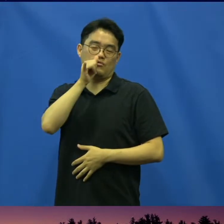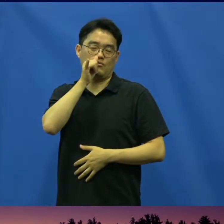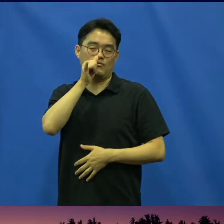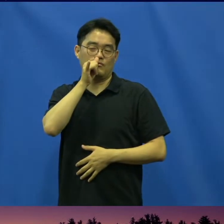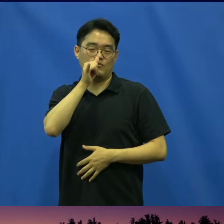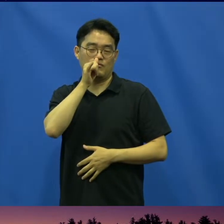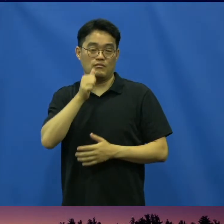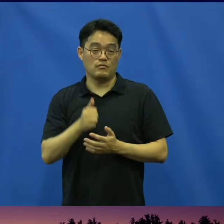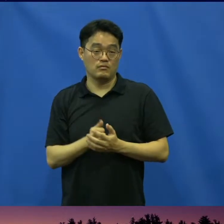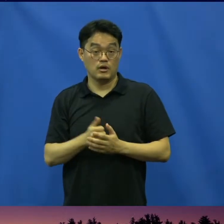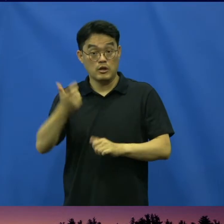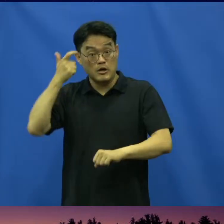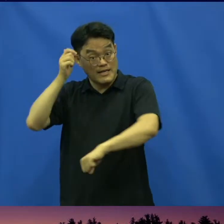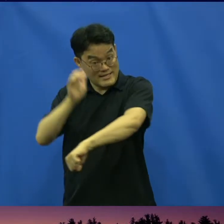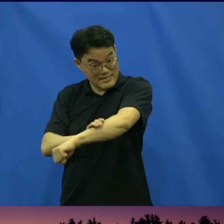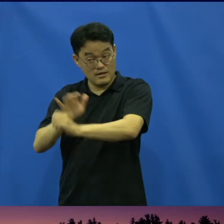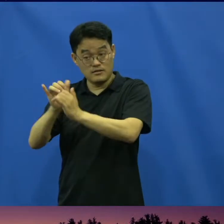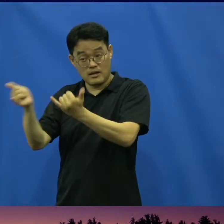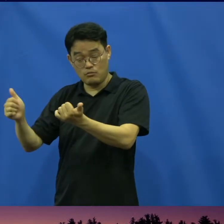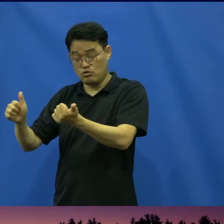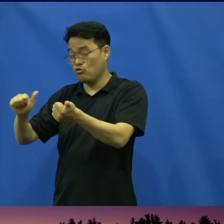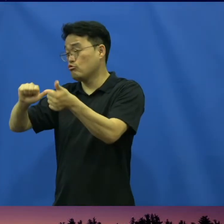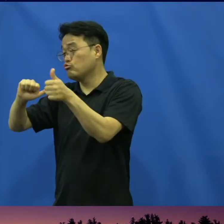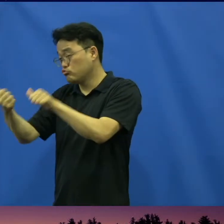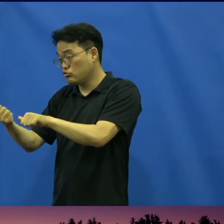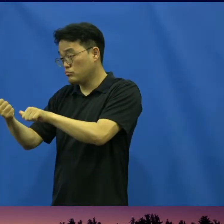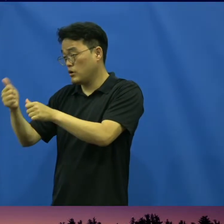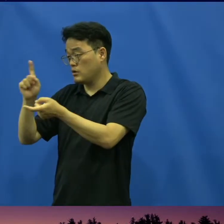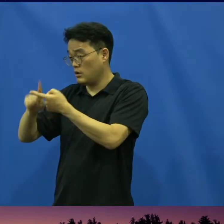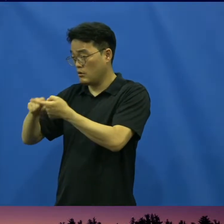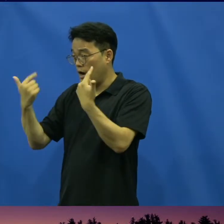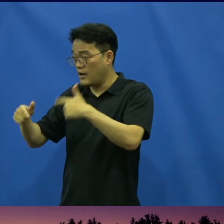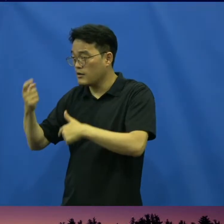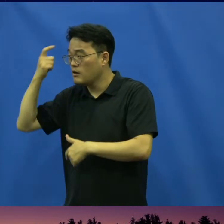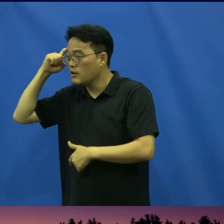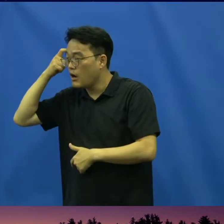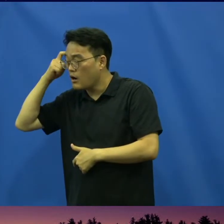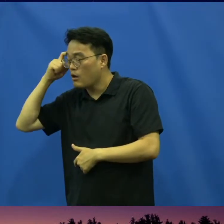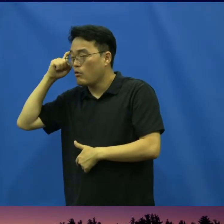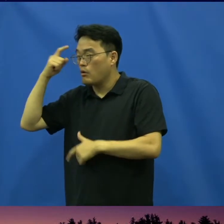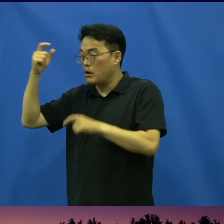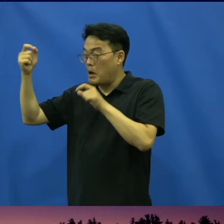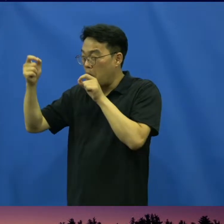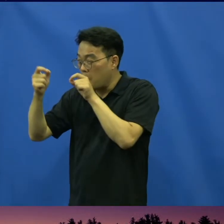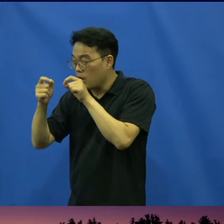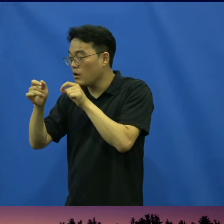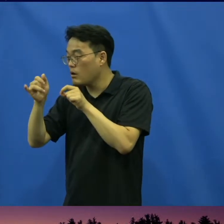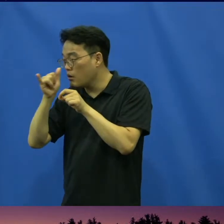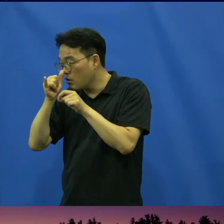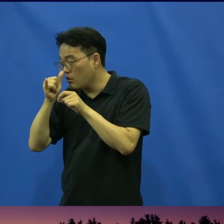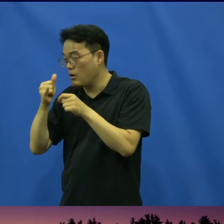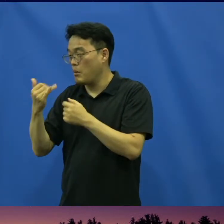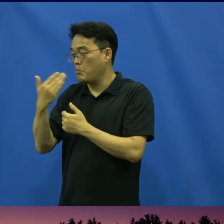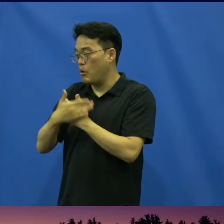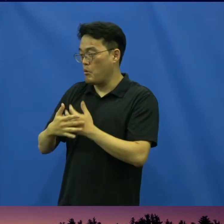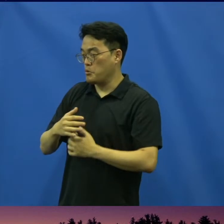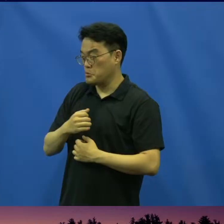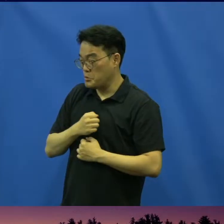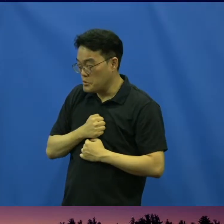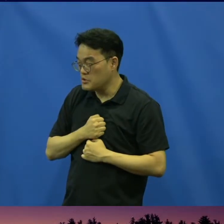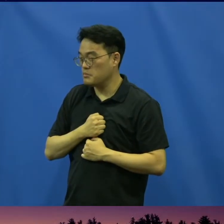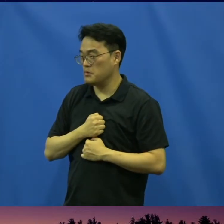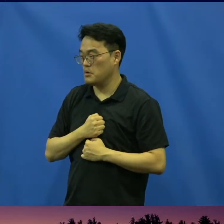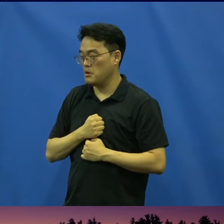근데 미련한 사람은 죽음은 나와 상관없는 것으로 여겨요. 죽음이 없어요. 자기 세계에 오지 않을 거라고